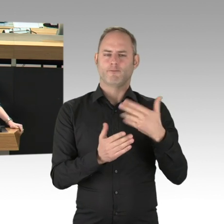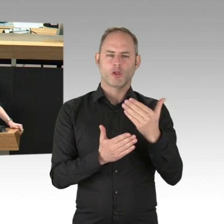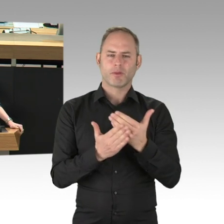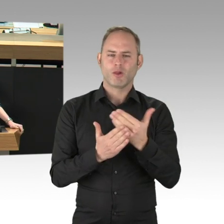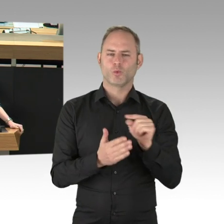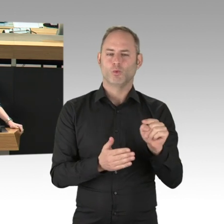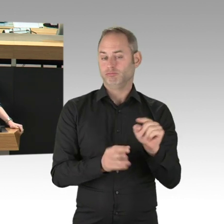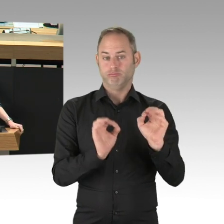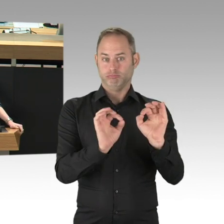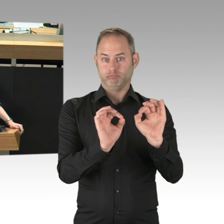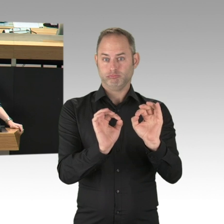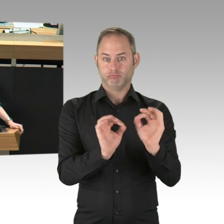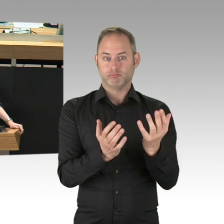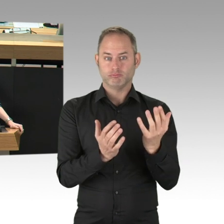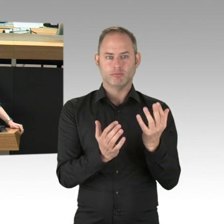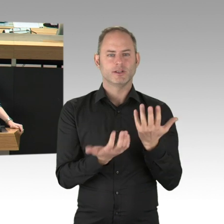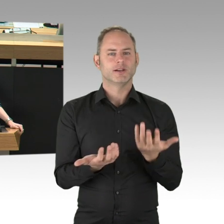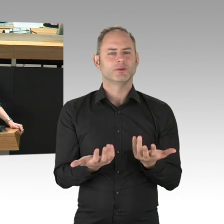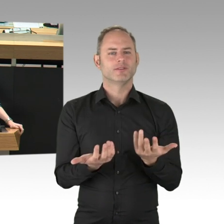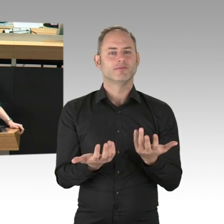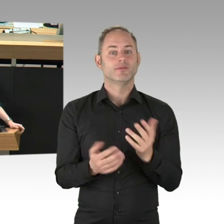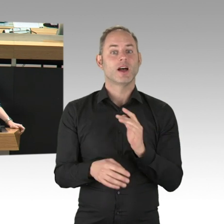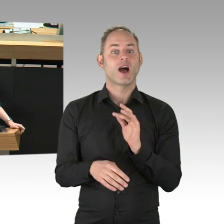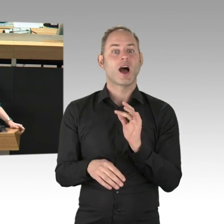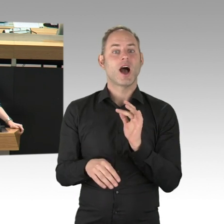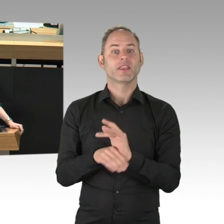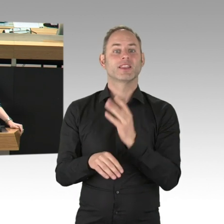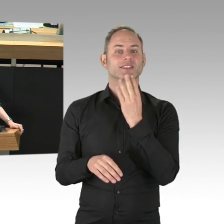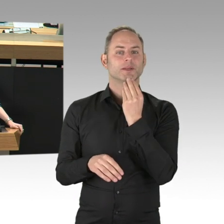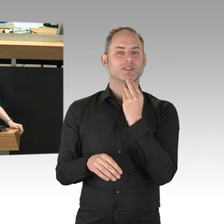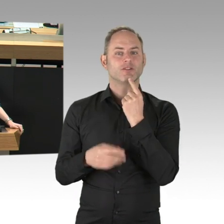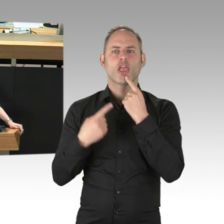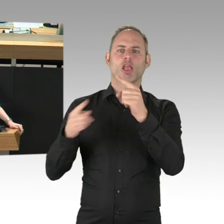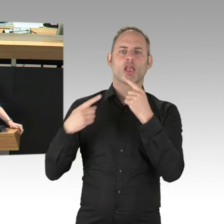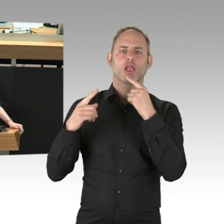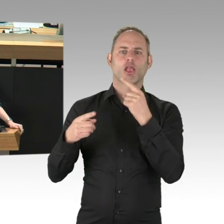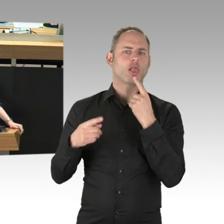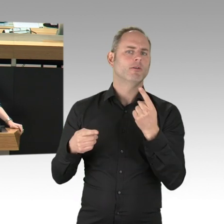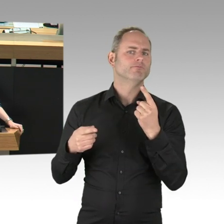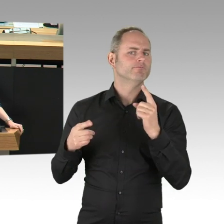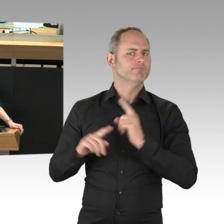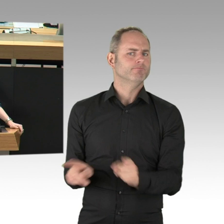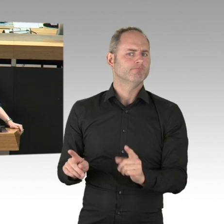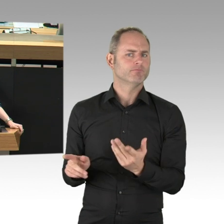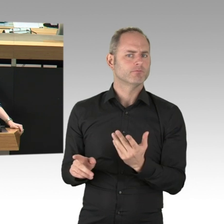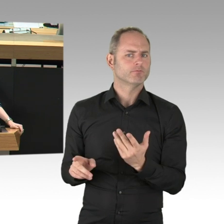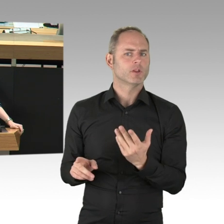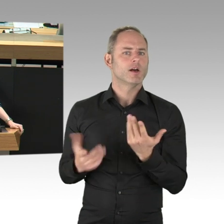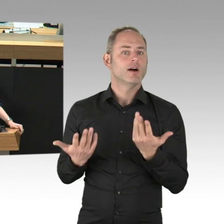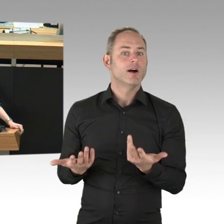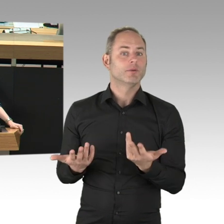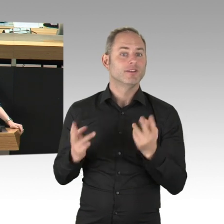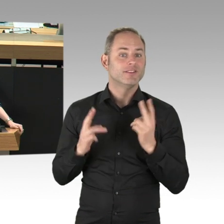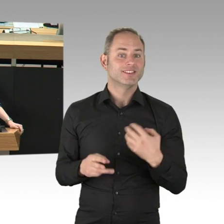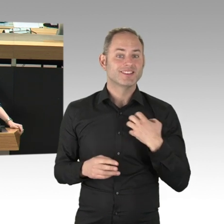Auffassung. Ausgesprochen erfreulich ist, dass die Senatskulturverwaltung sich entscheiden konnte, Zuwendungsbescheide nur noch mit einer auf dem